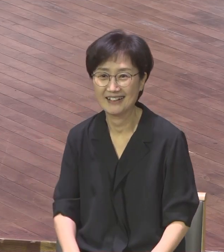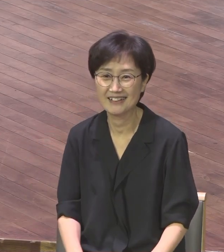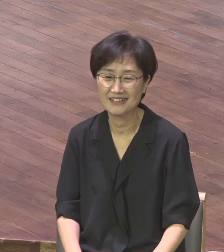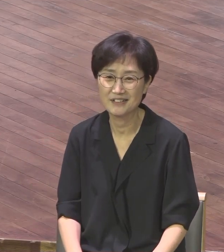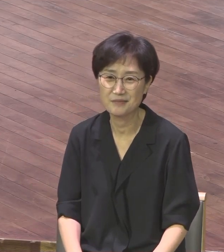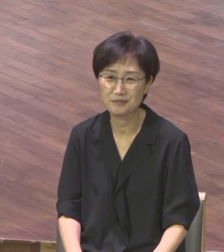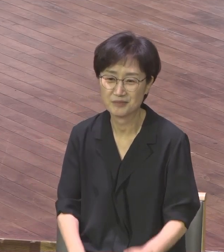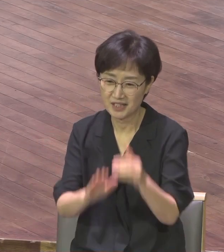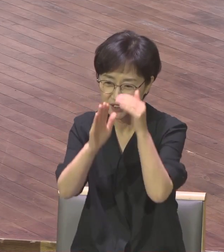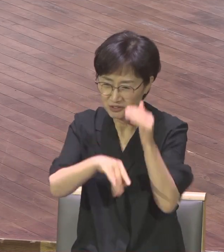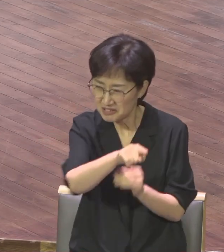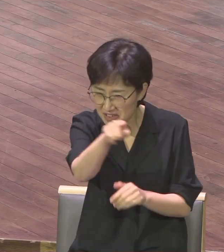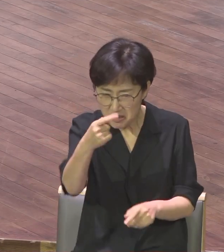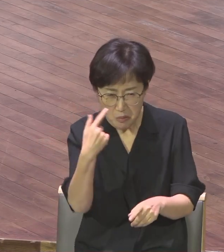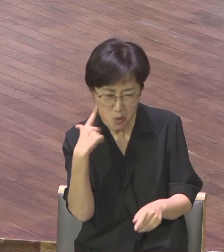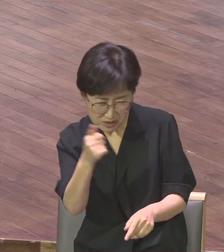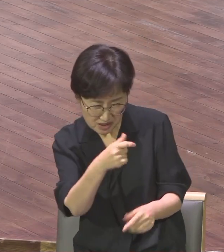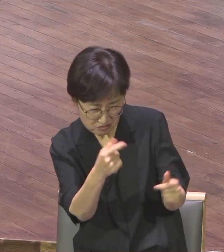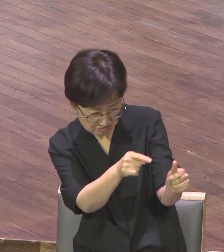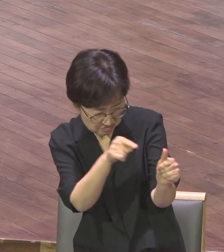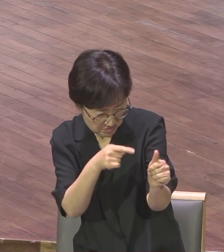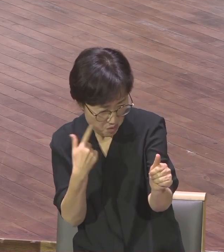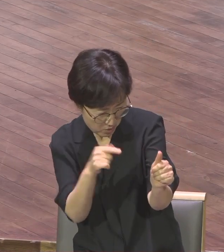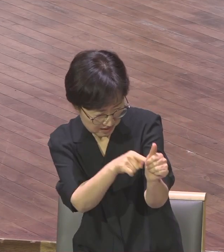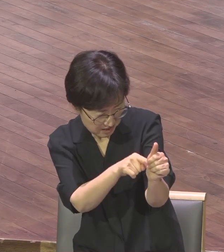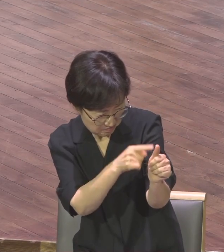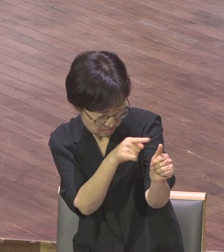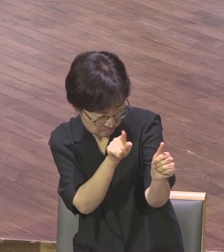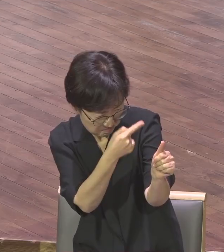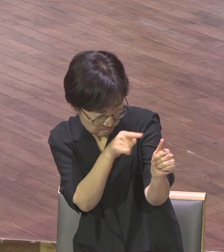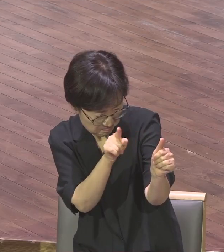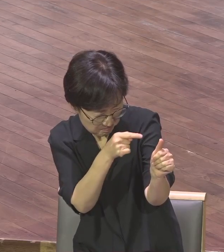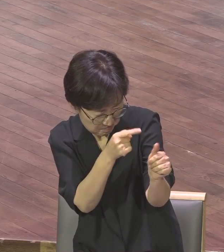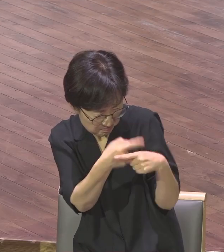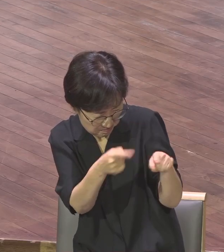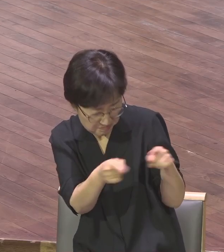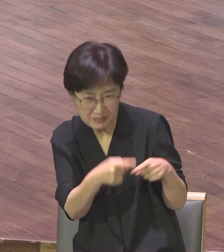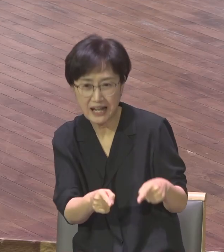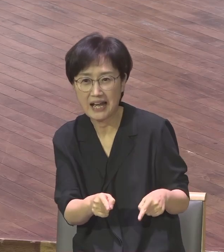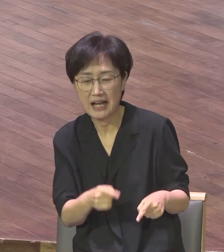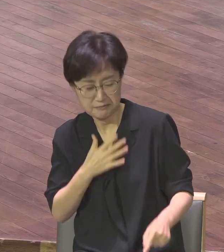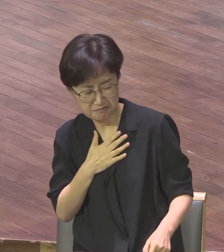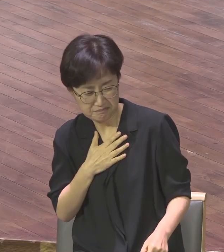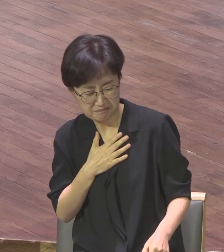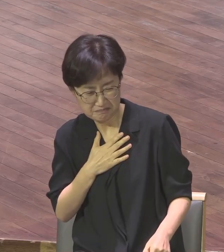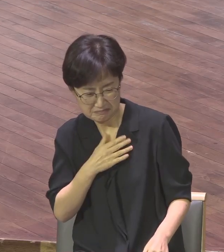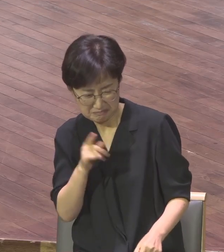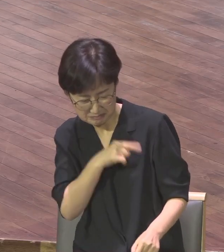온 성도들 다 해를 쳐, 그냥. 자기 기분에 맞춰, 자기 기준에서 다 평가해.